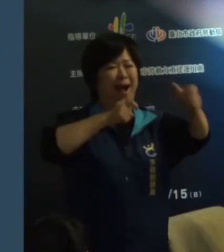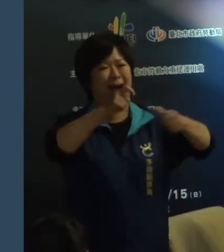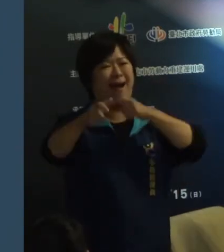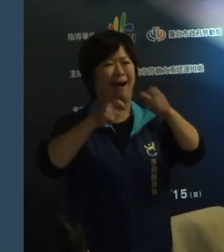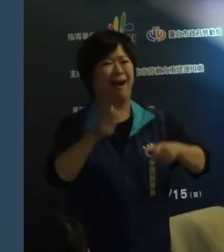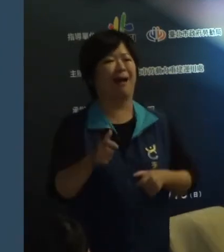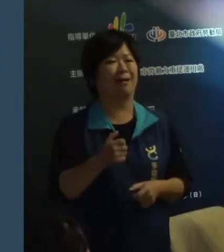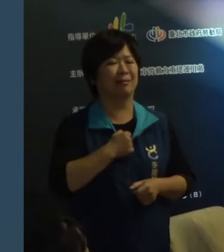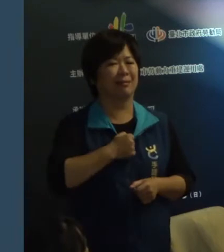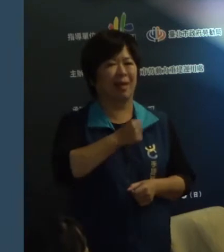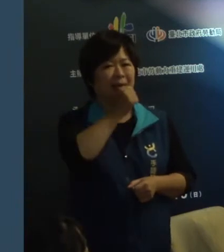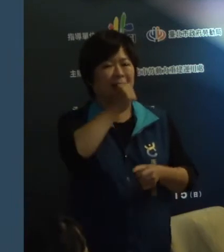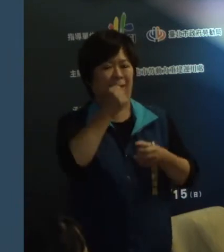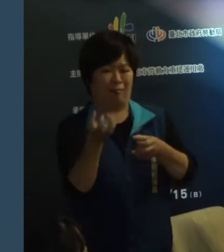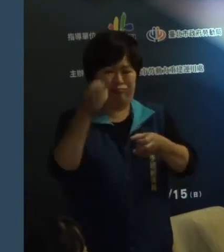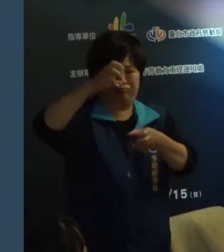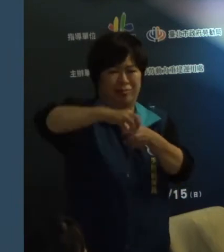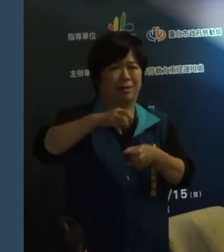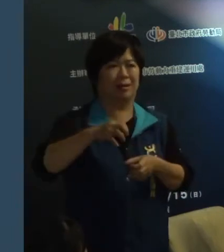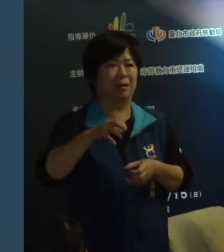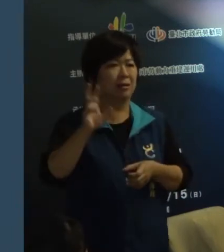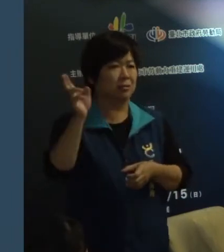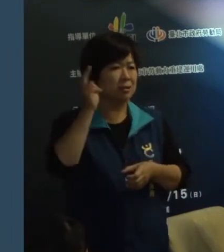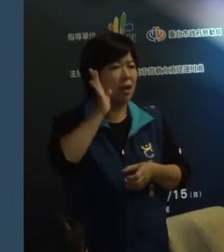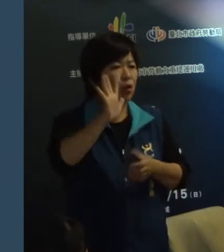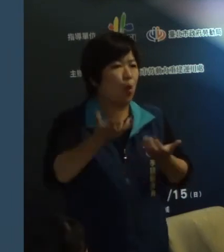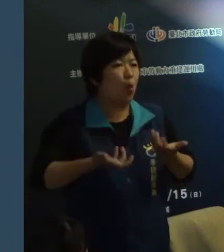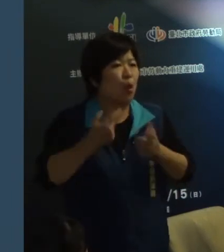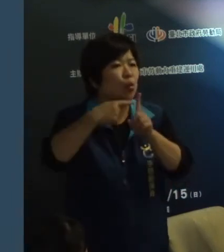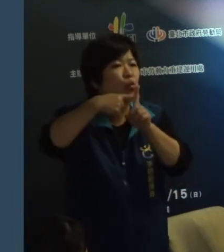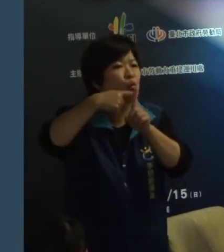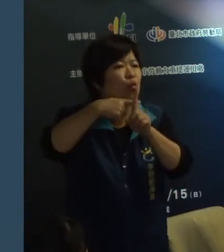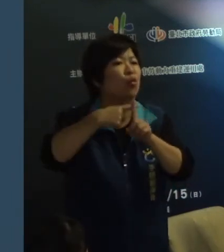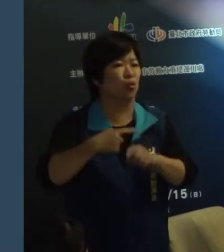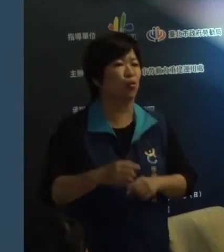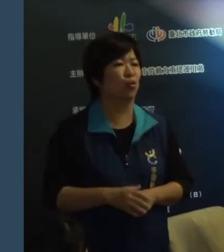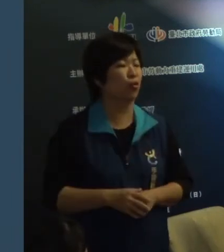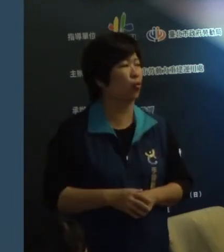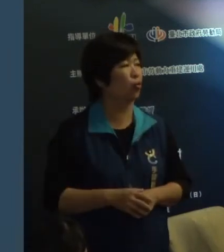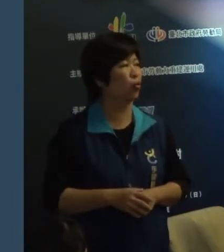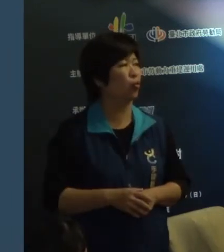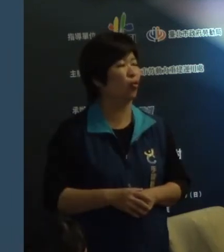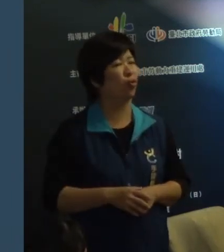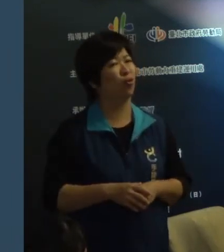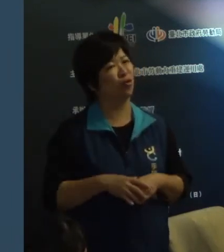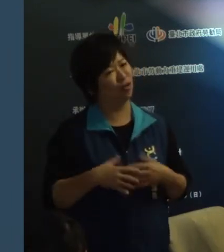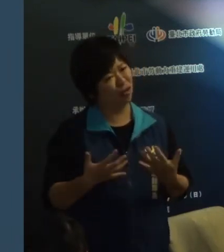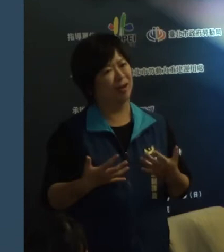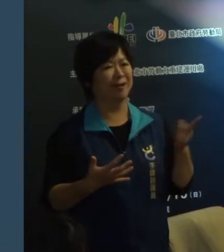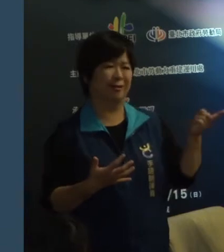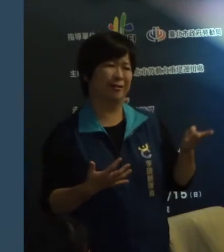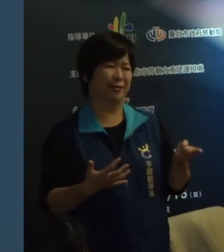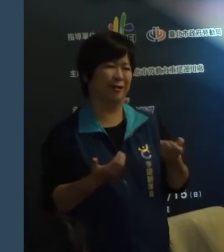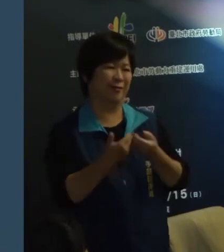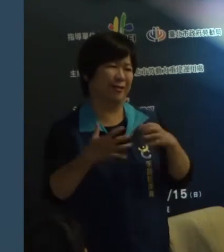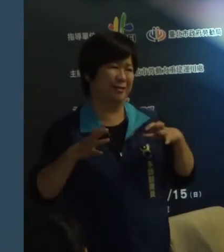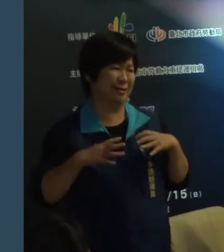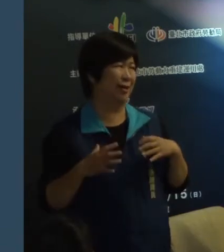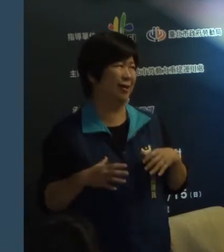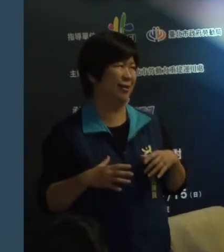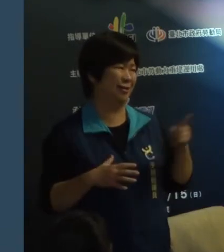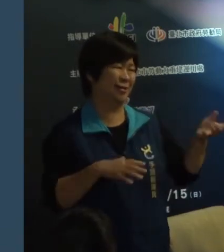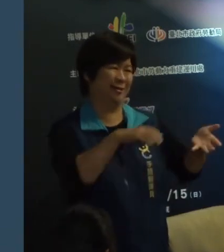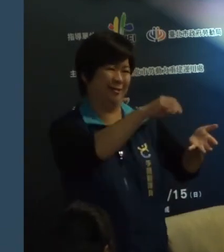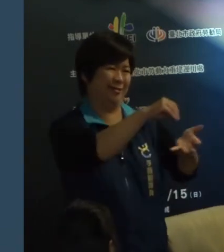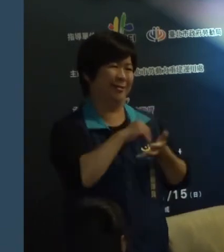是可以听到声音的温度。对，那所以大概就是这样子。这是我准备的